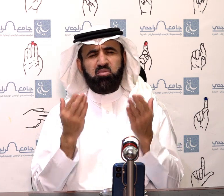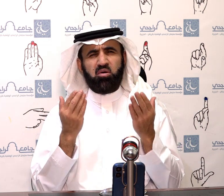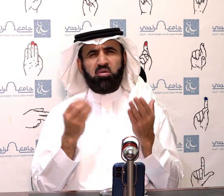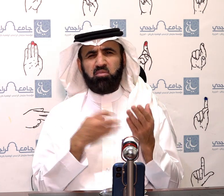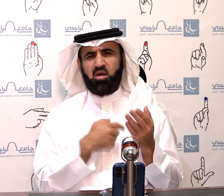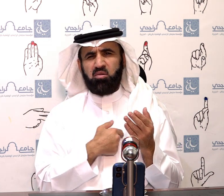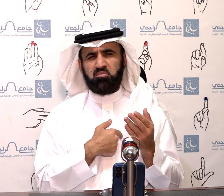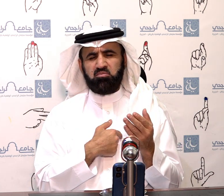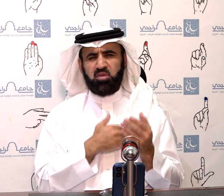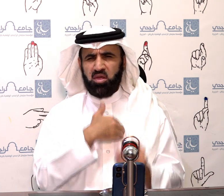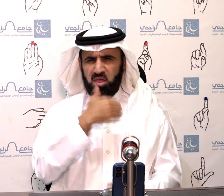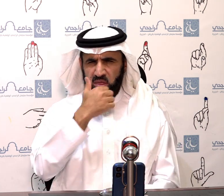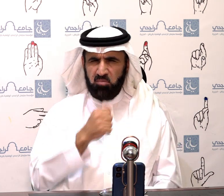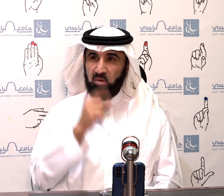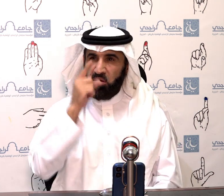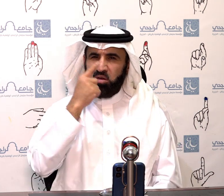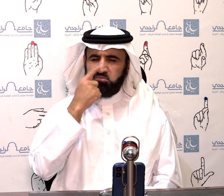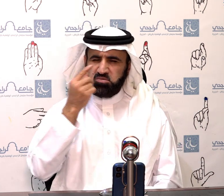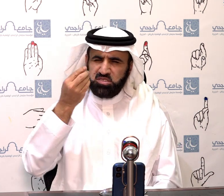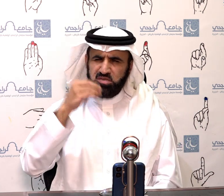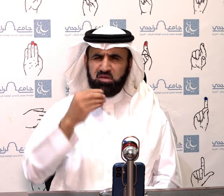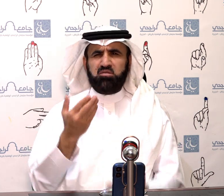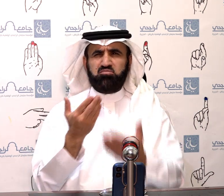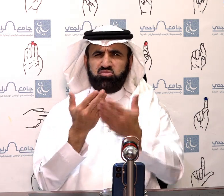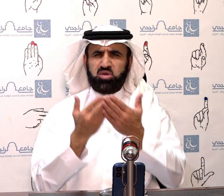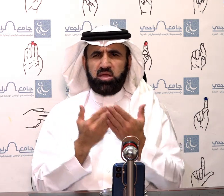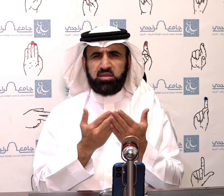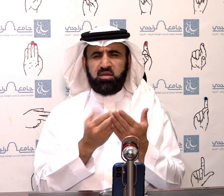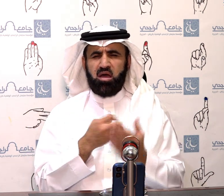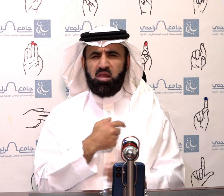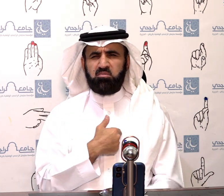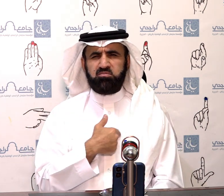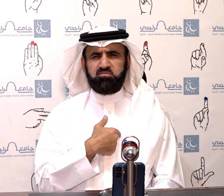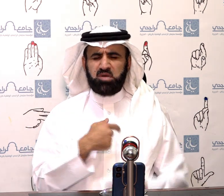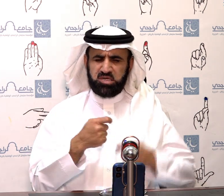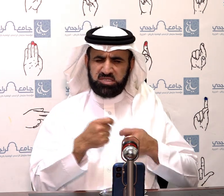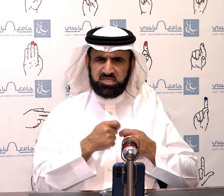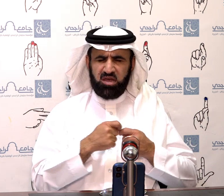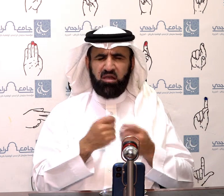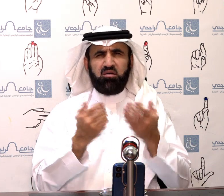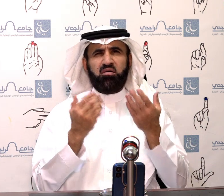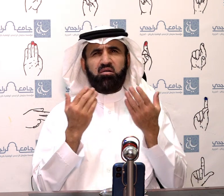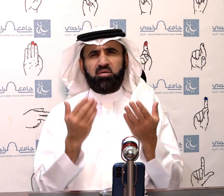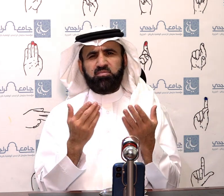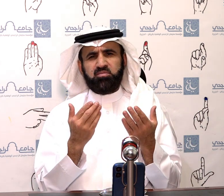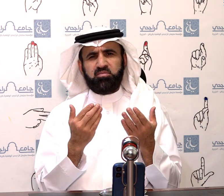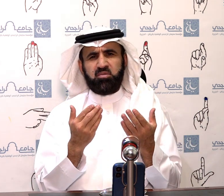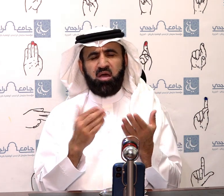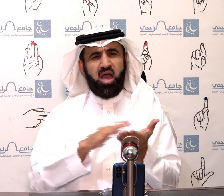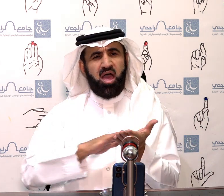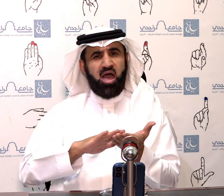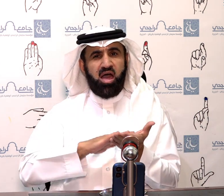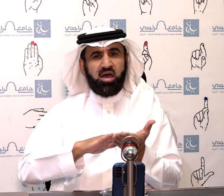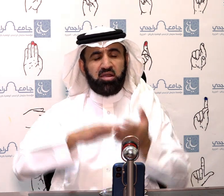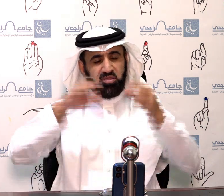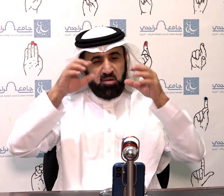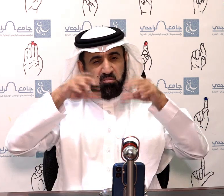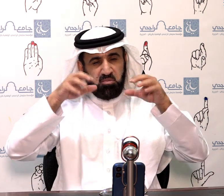قلوبنا بطاعتك، اللهم أغث قلوبنا بطاعتك، وأغث البلاد بفضلك يا سميع